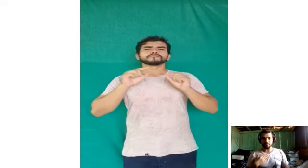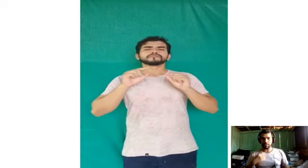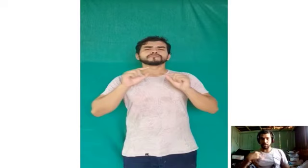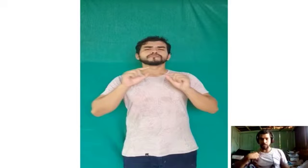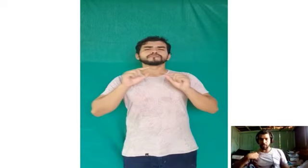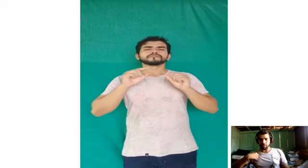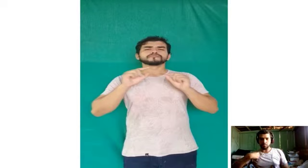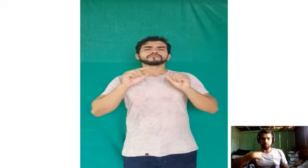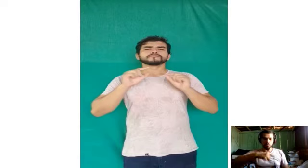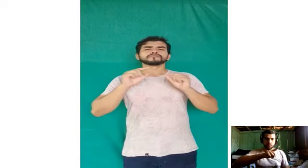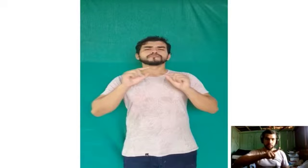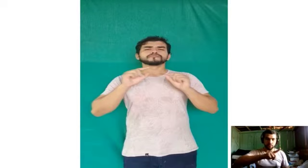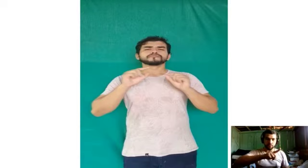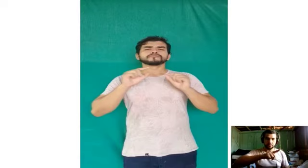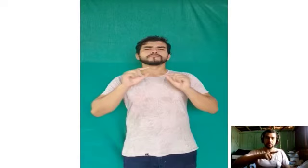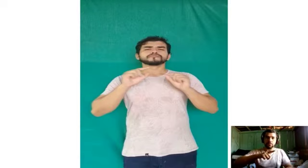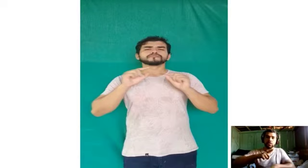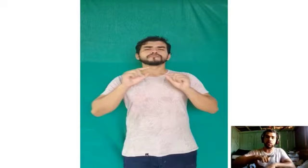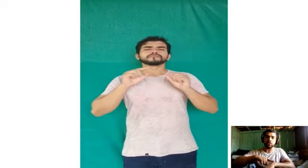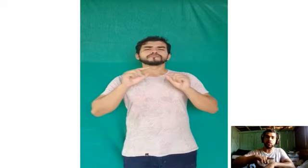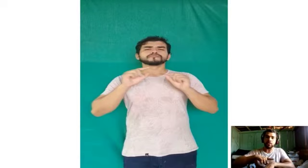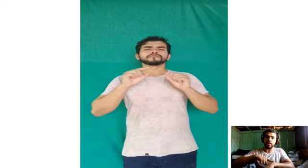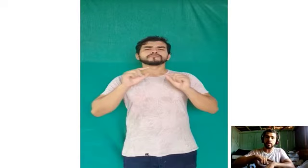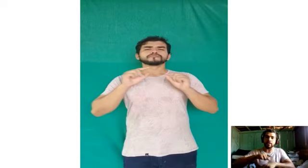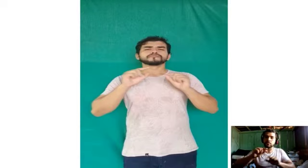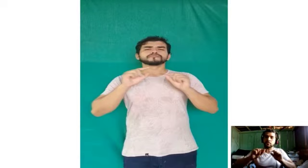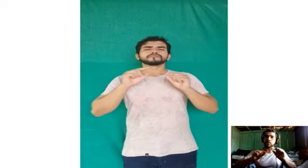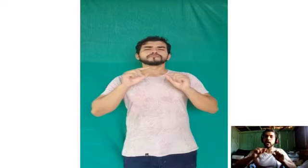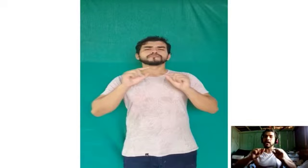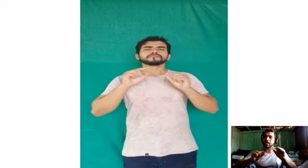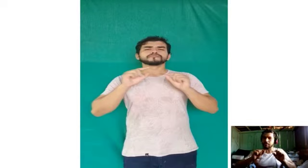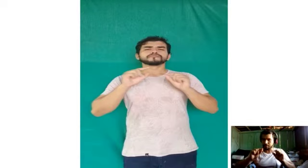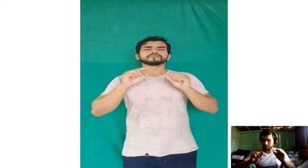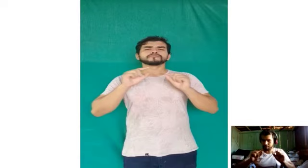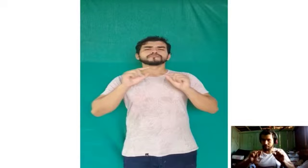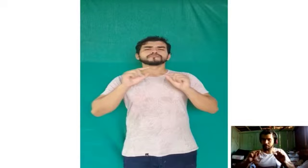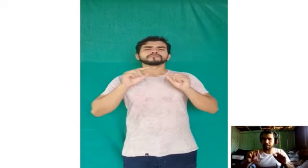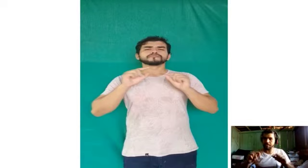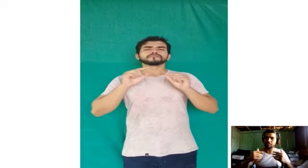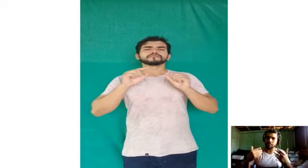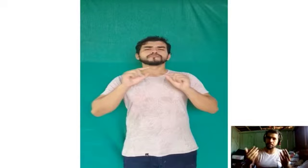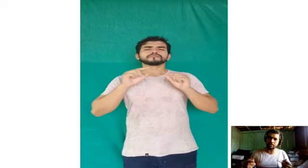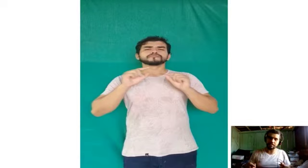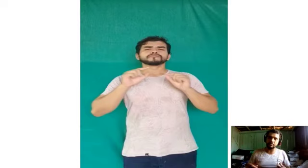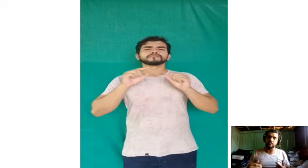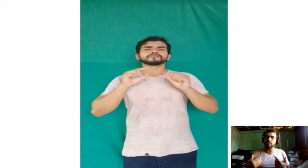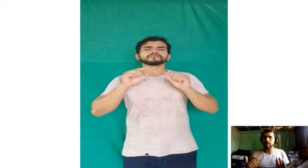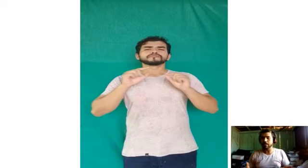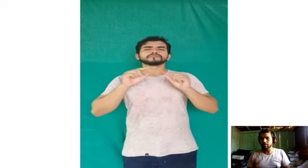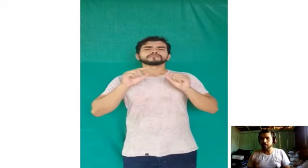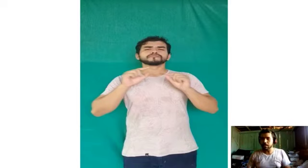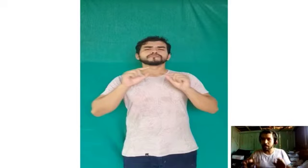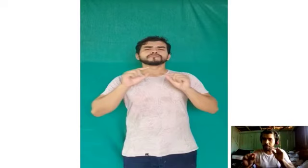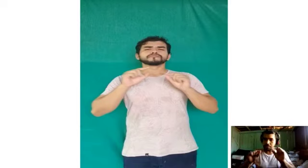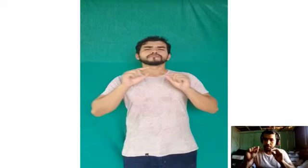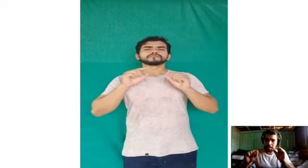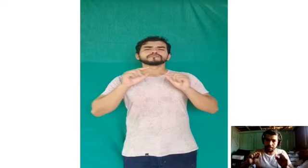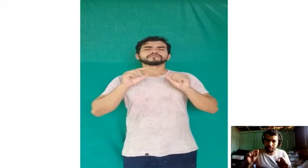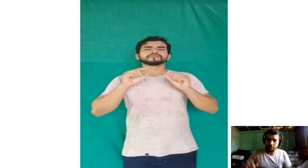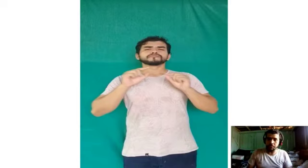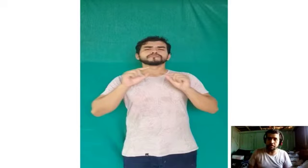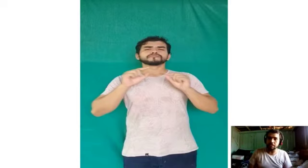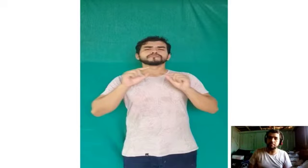minha, eu vou. Hora, qual? Ou quais horas, qual horário? Esse